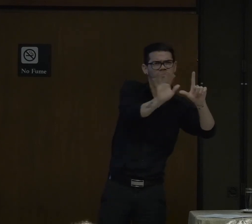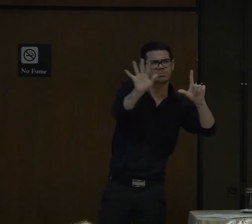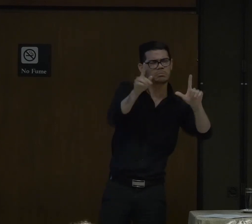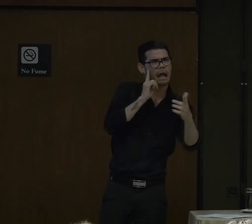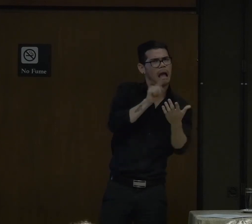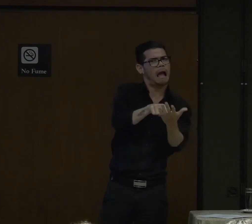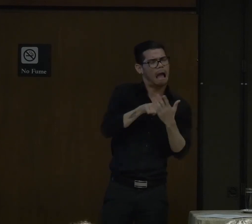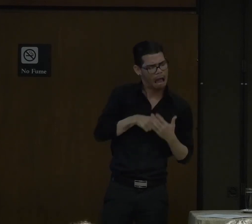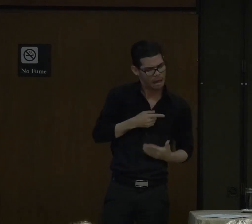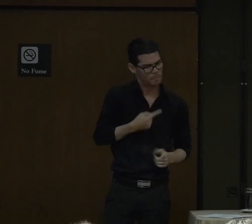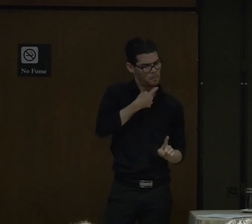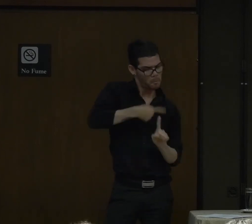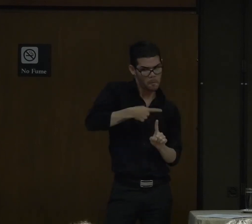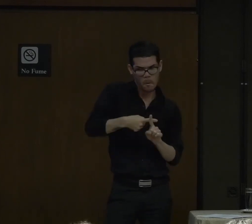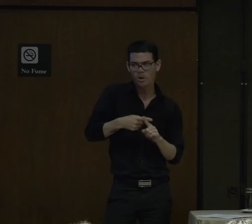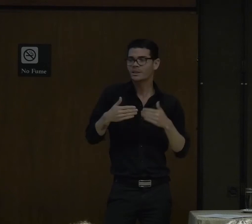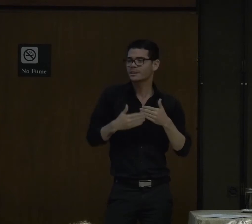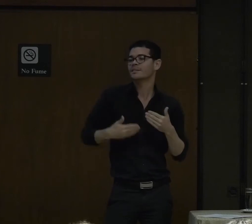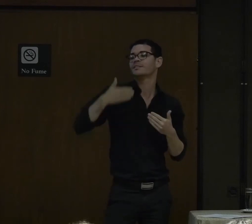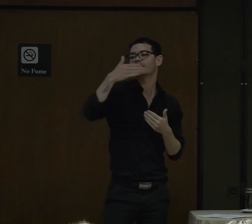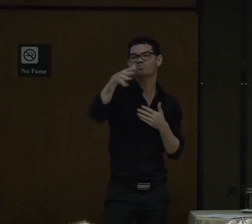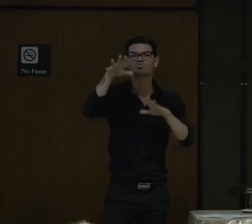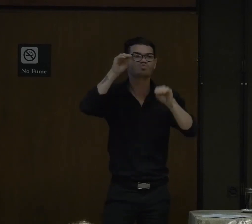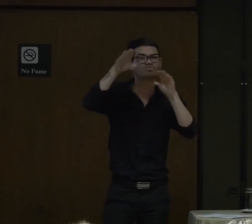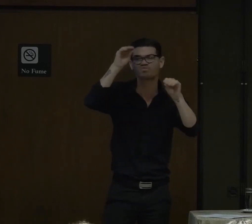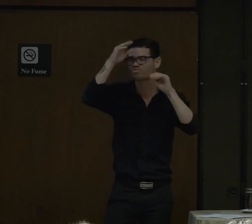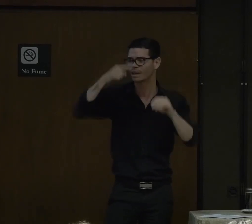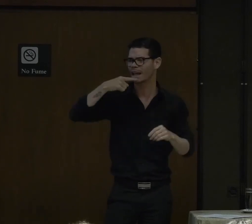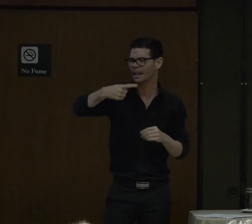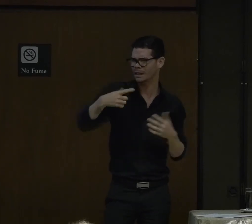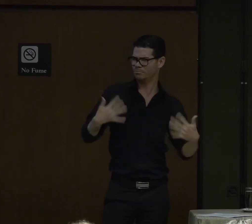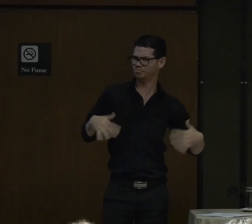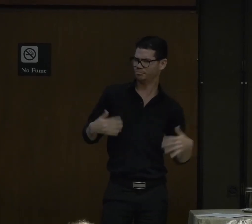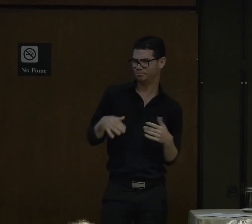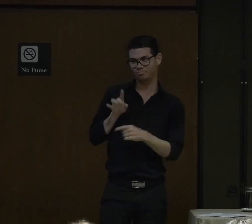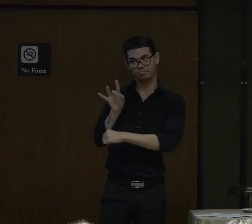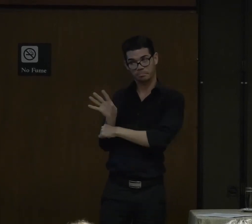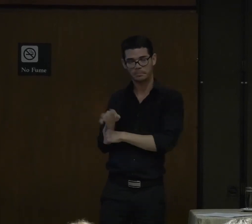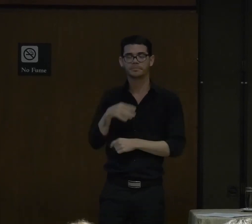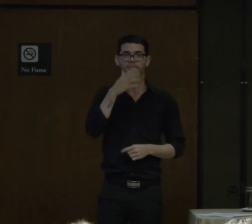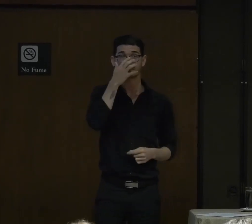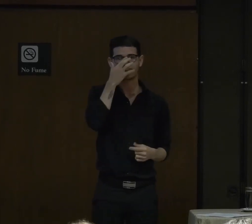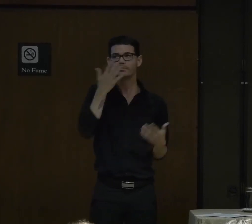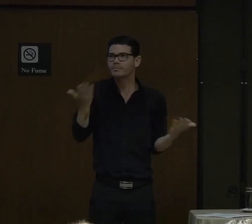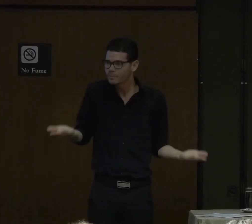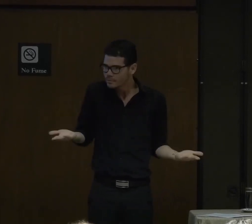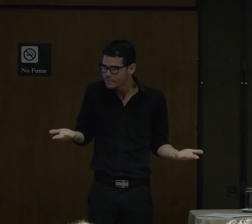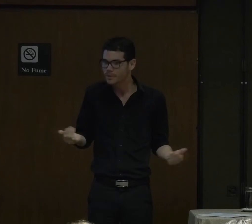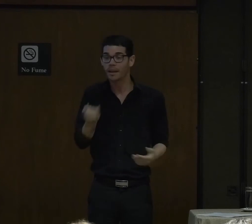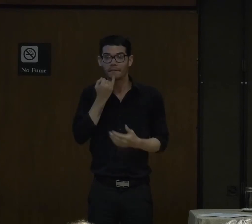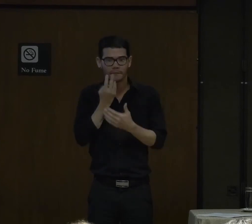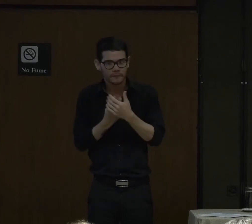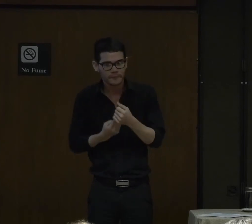el aprendizaje de lengua. Okay. Entonces, con vista a todos estos beneficios,